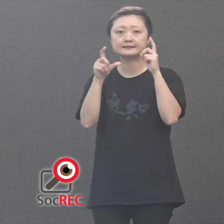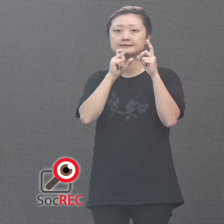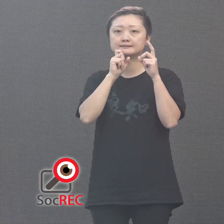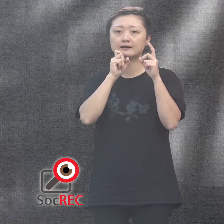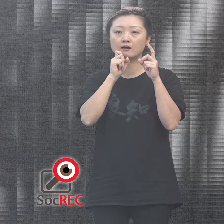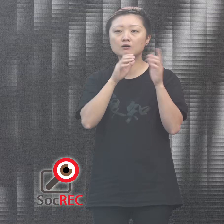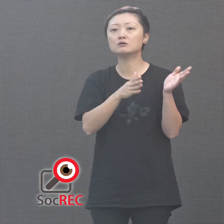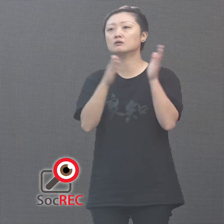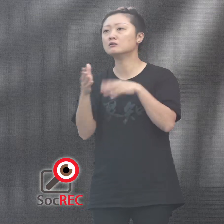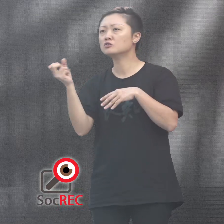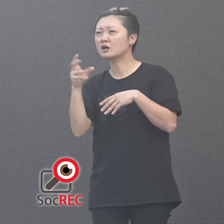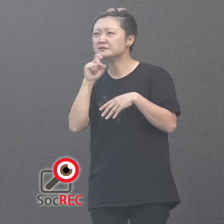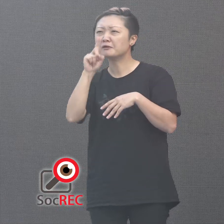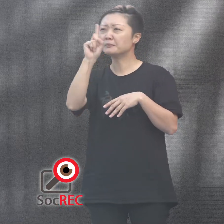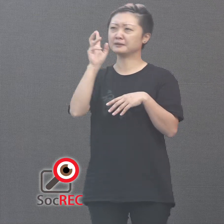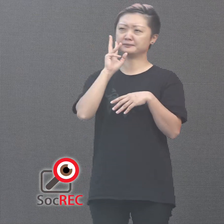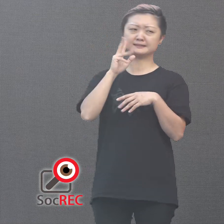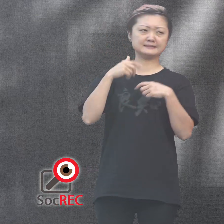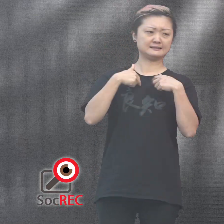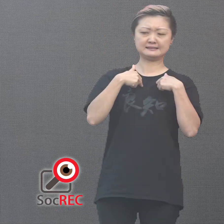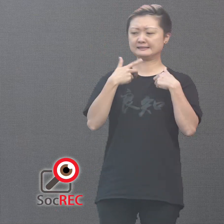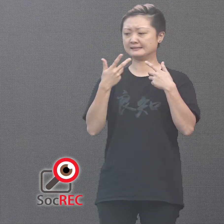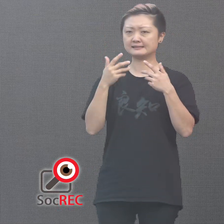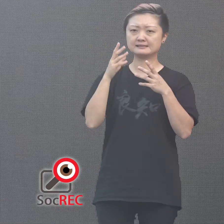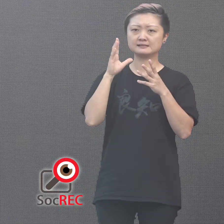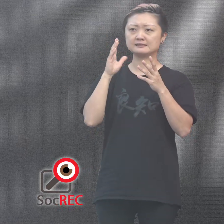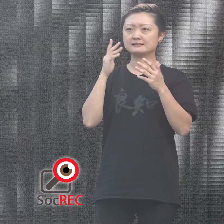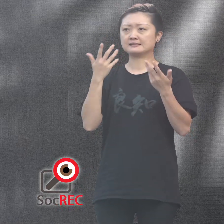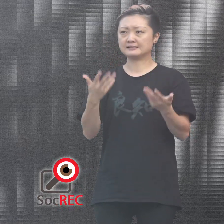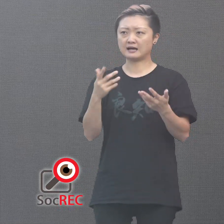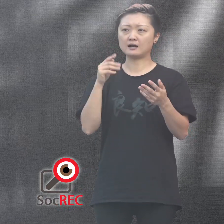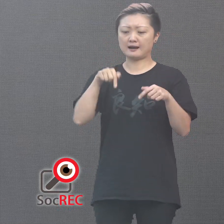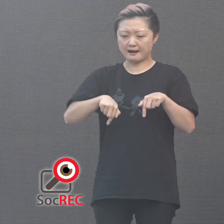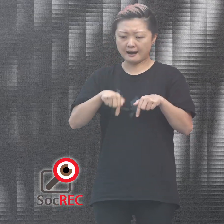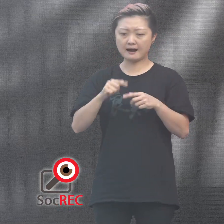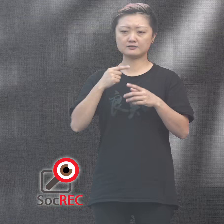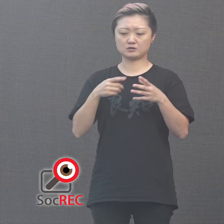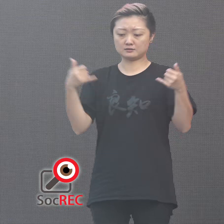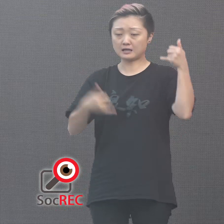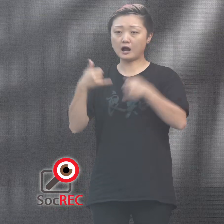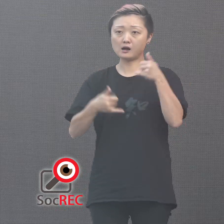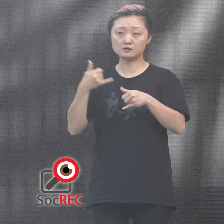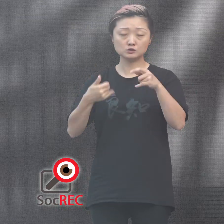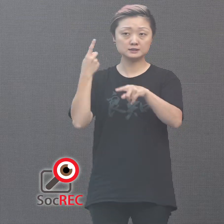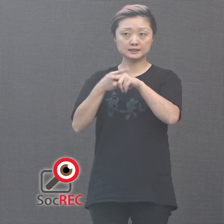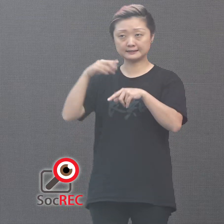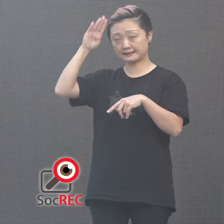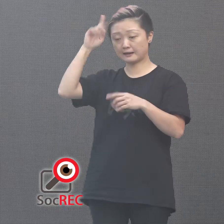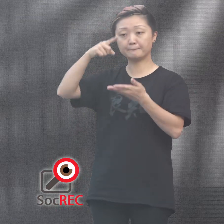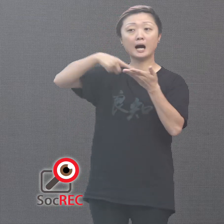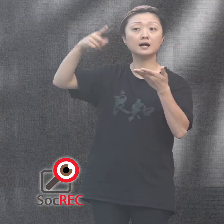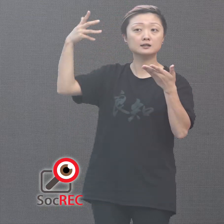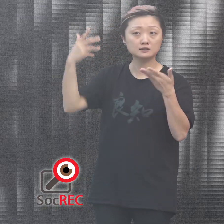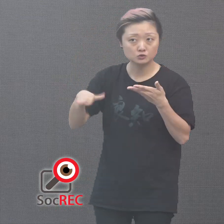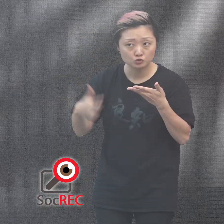恐防喺呢一個受可以喺有呢個 letter of no objection 嘅一個合法嘅集會嗰度咧，係會受到